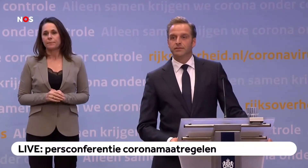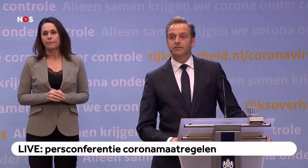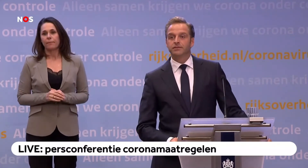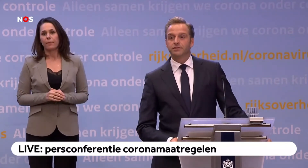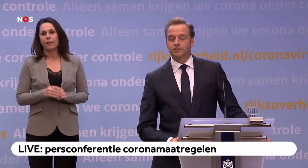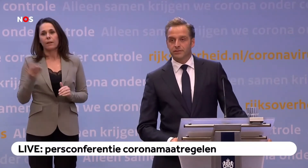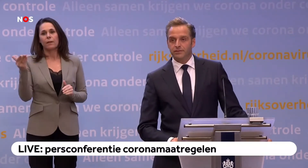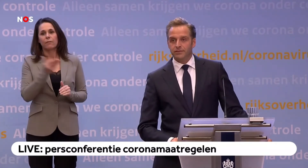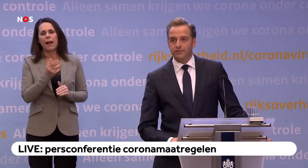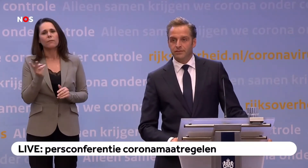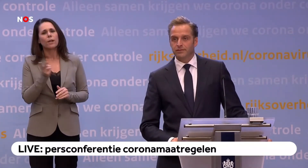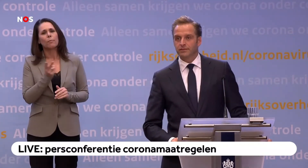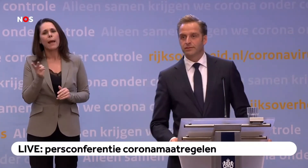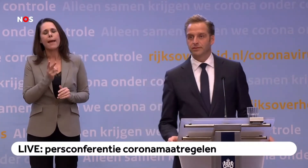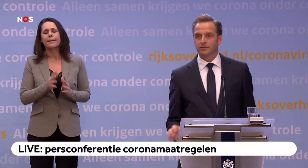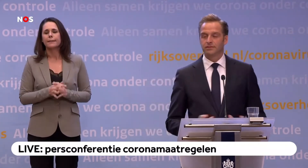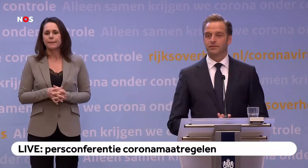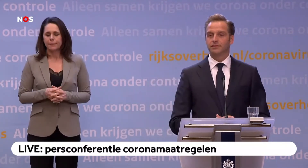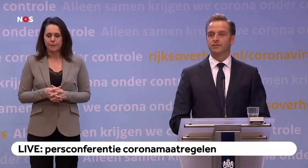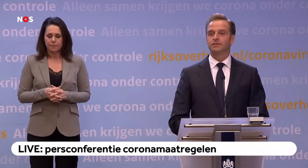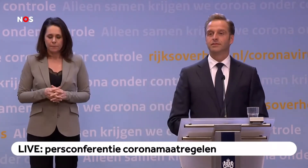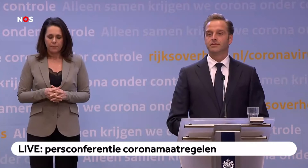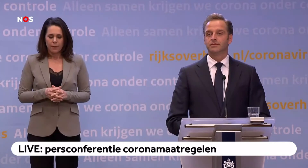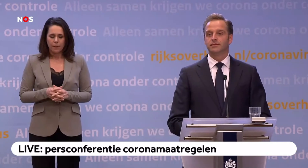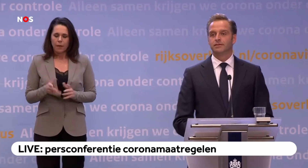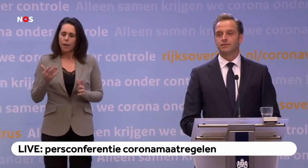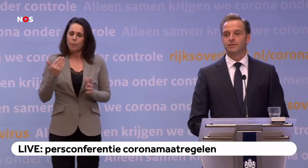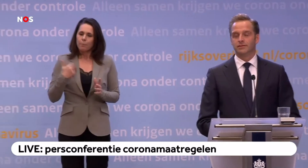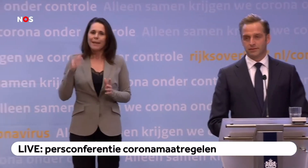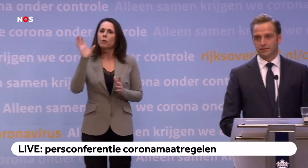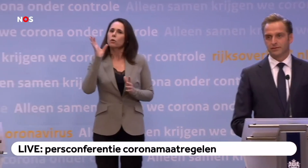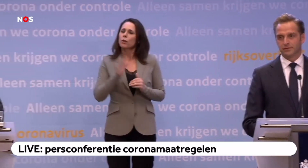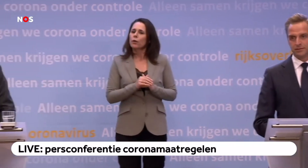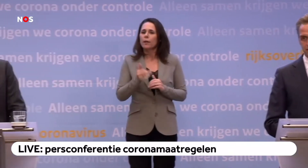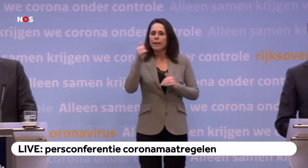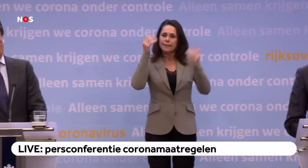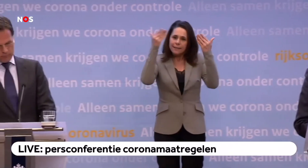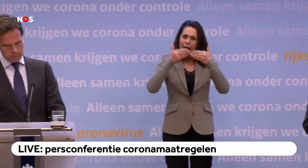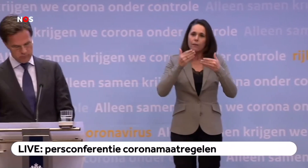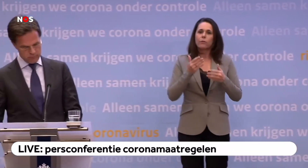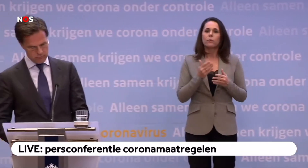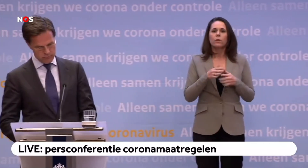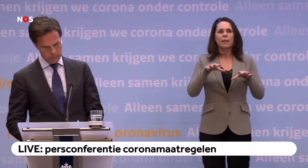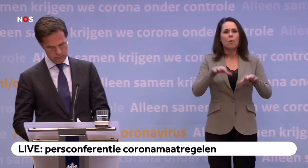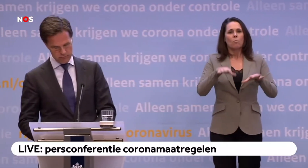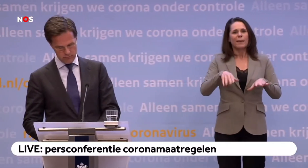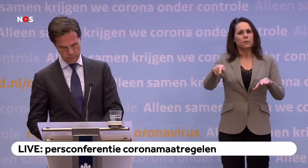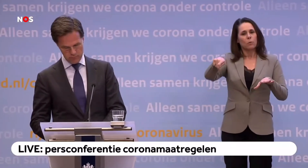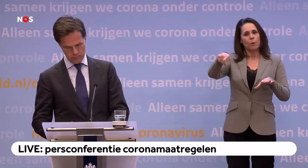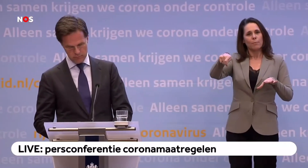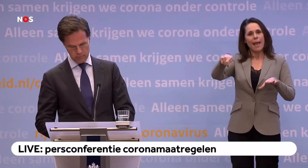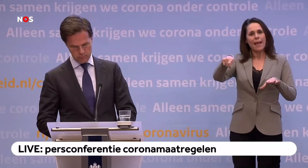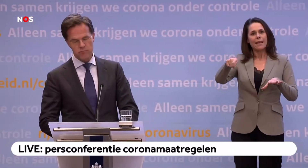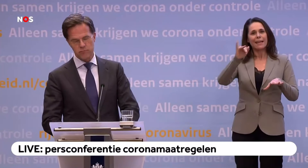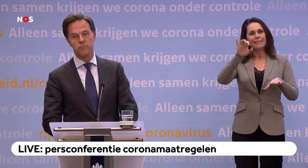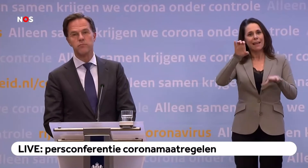Een vraag voor u allebei. Meneer Rutte, gisteravond schrok iedereen natuurlijk van de Britse premier... ...die op de intensive